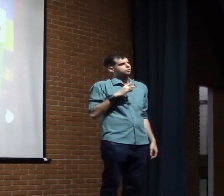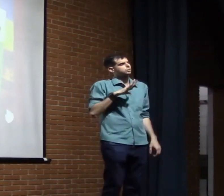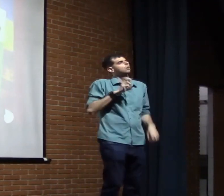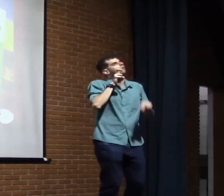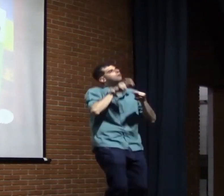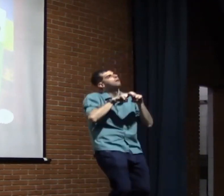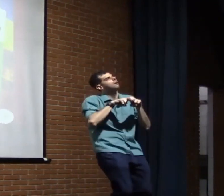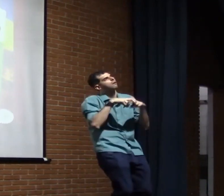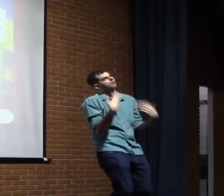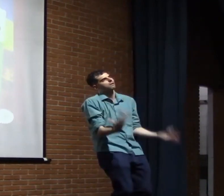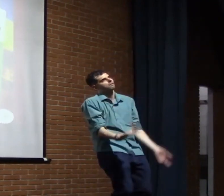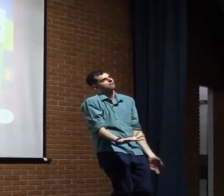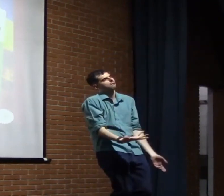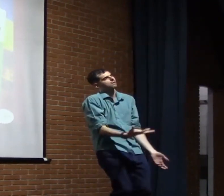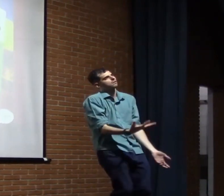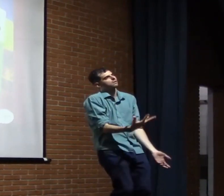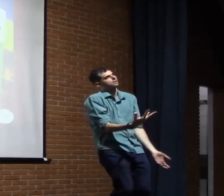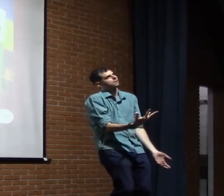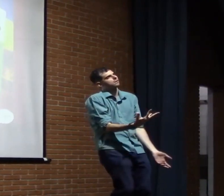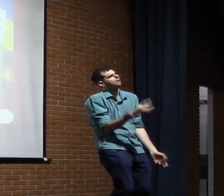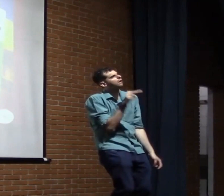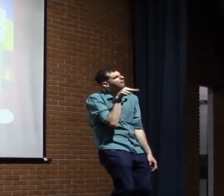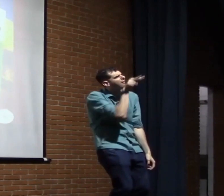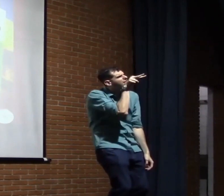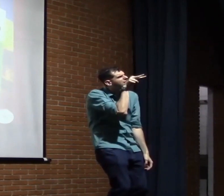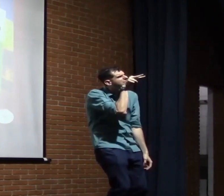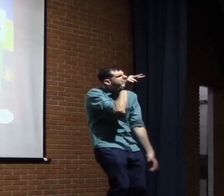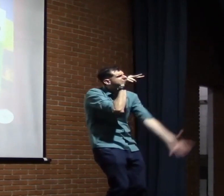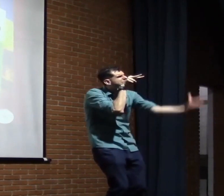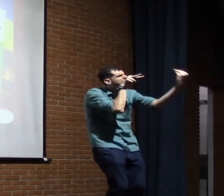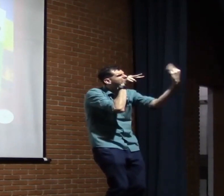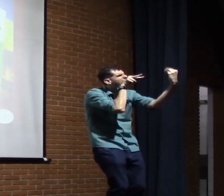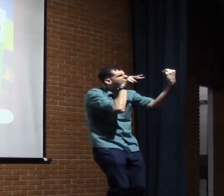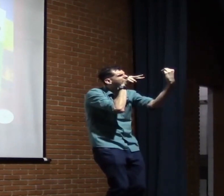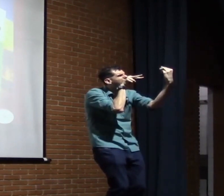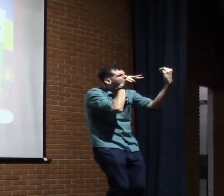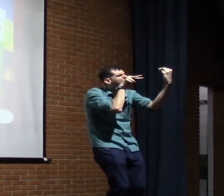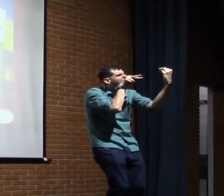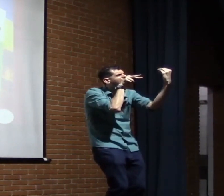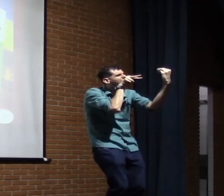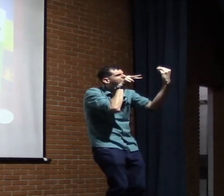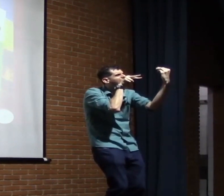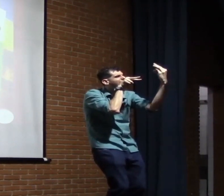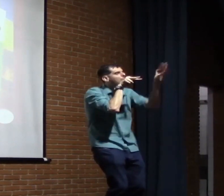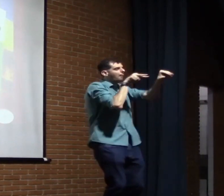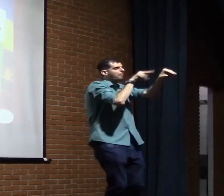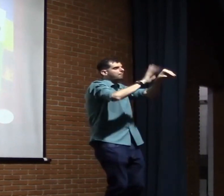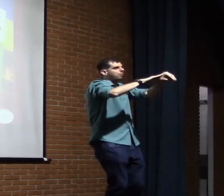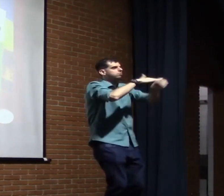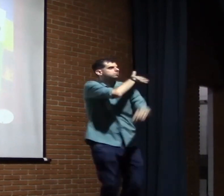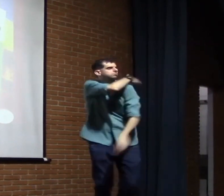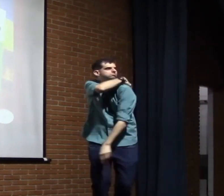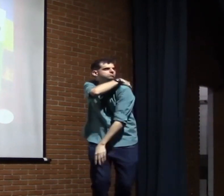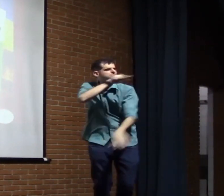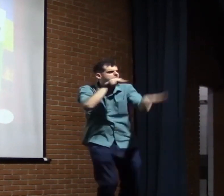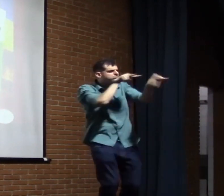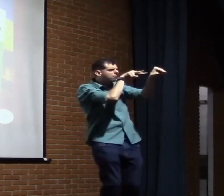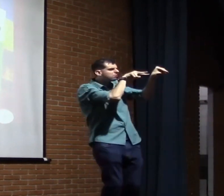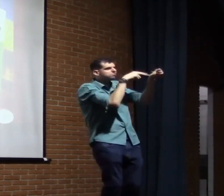Eu não estou tendo acesso. Eu ficar ali parado, assistindo o professor falando, e o professor